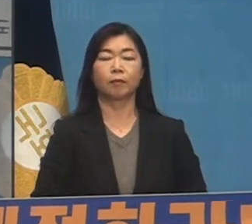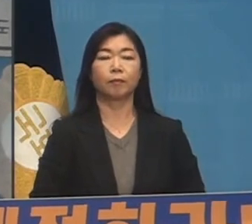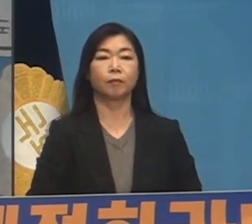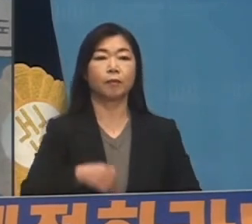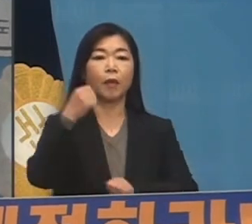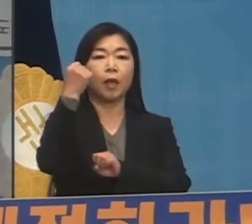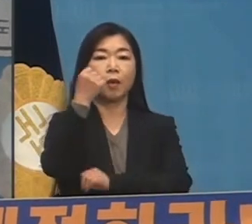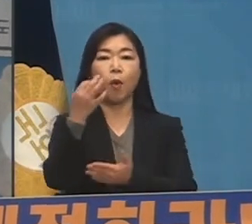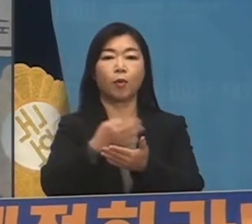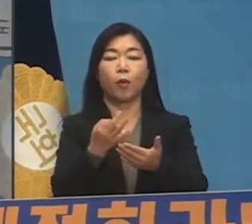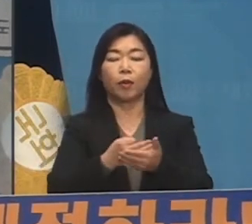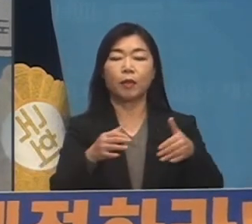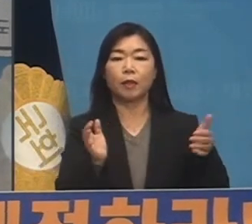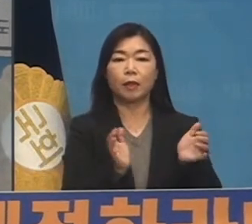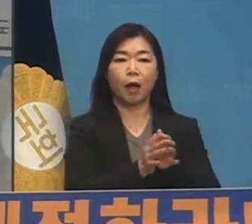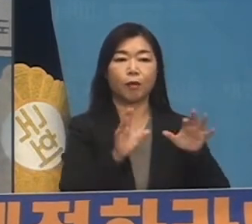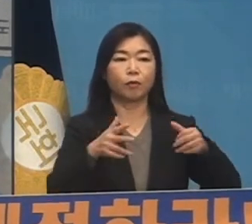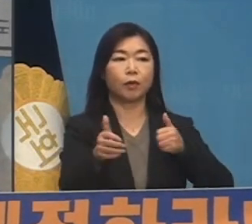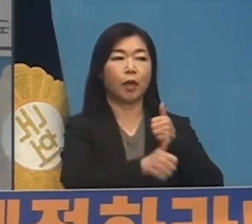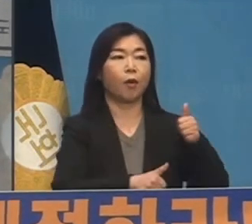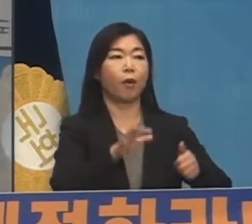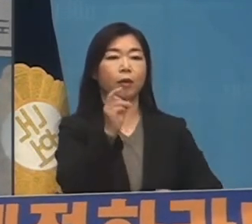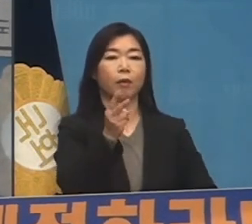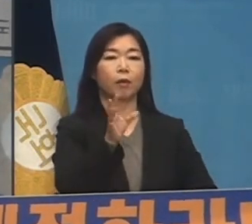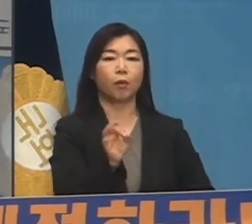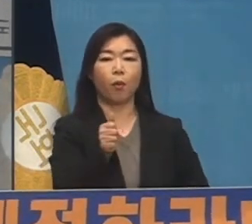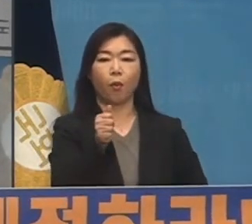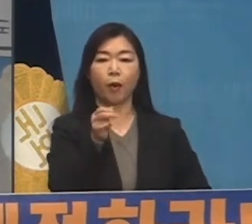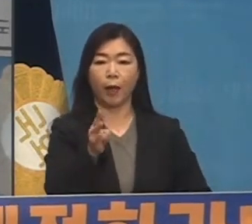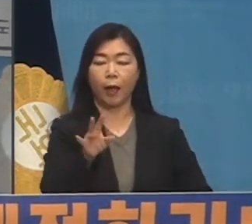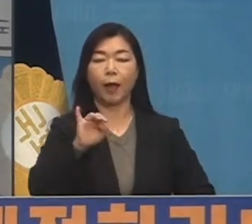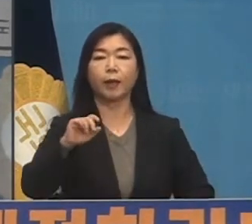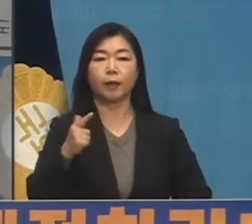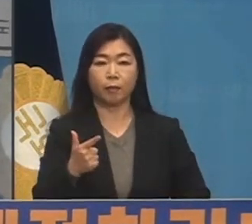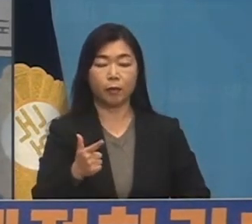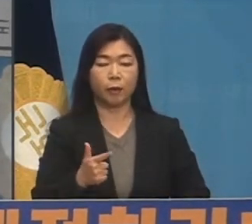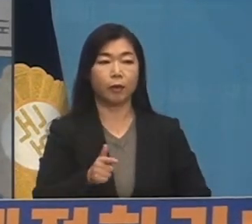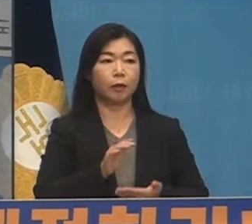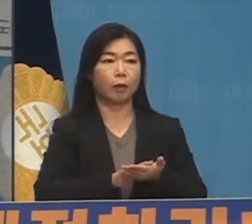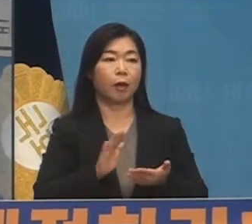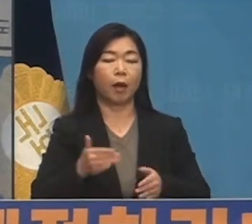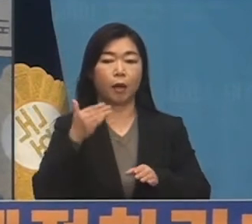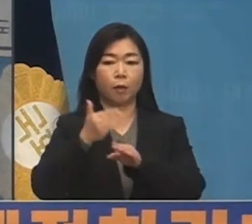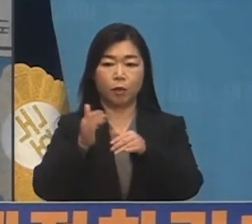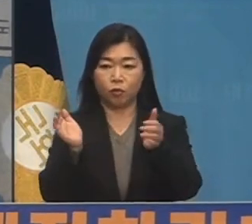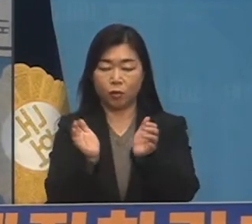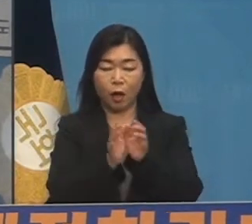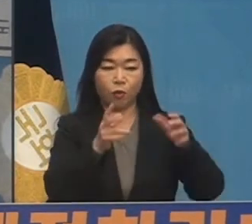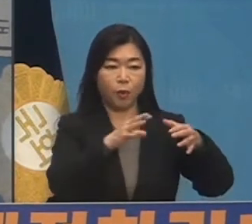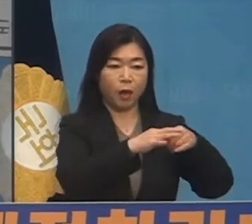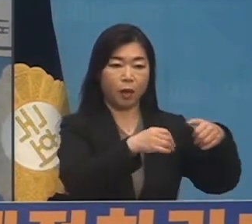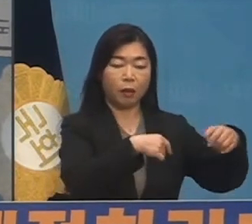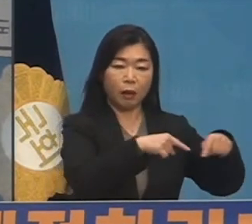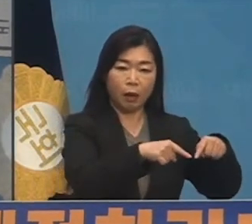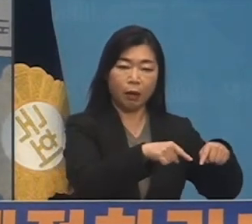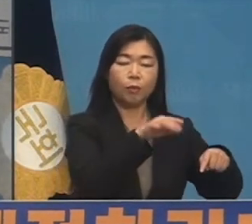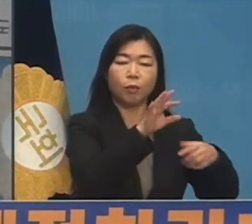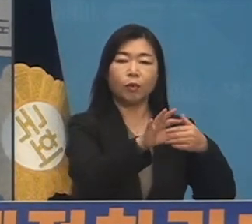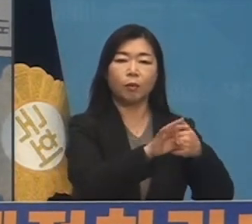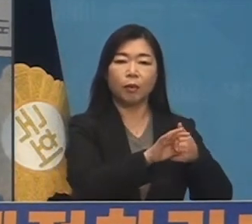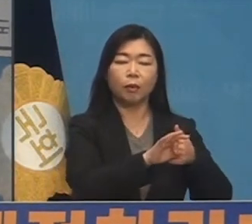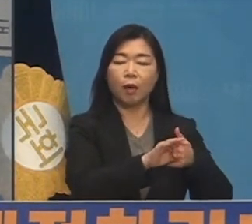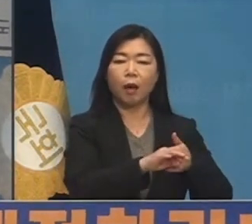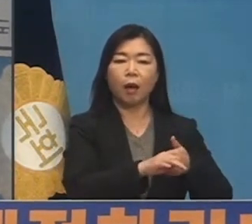네, 기본소득당 국회의원 윤혜인입니다. 더불어민주당과 국민의당은 소망한 일자리 약속